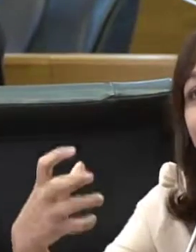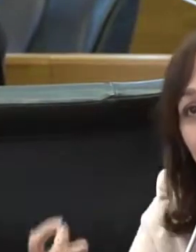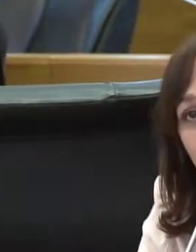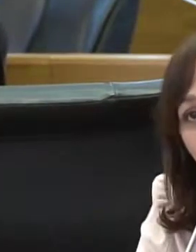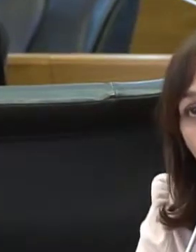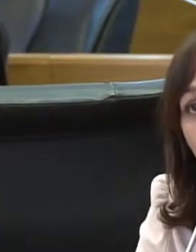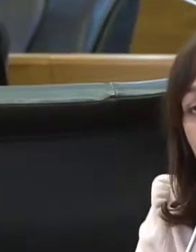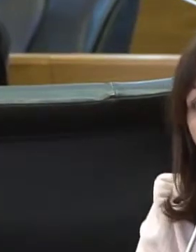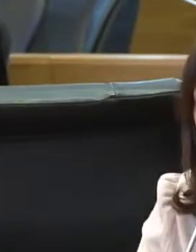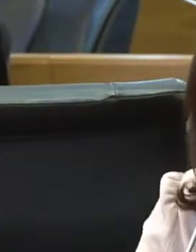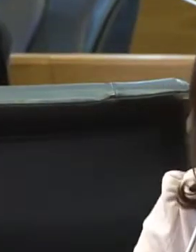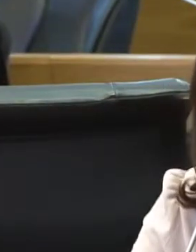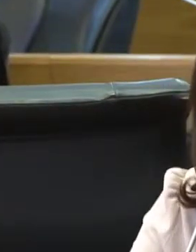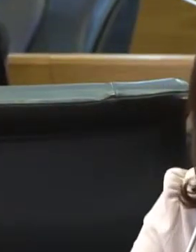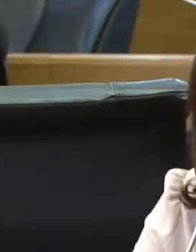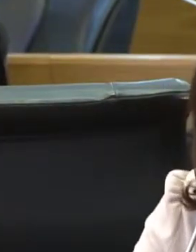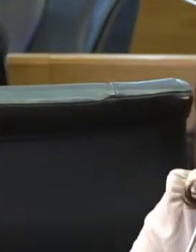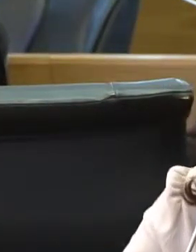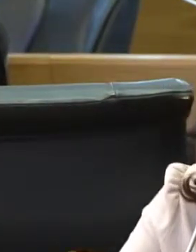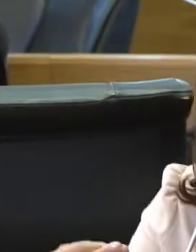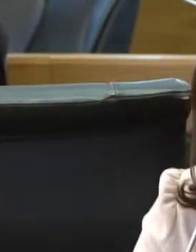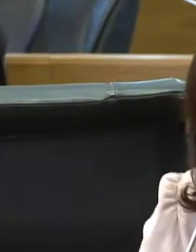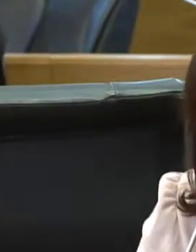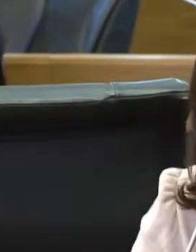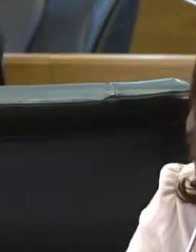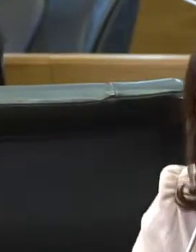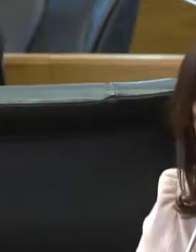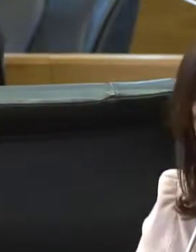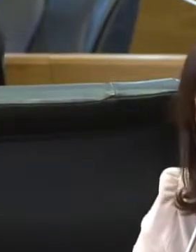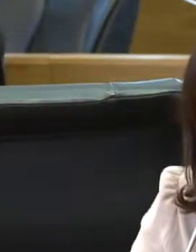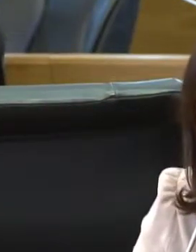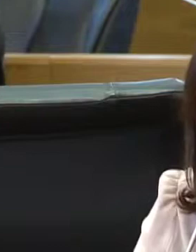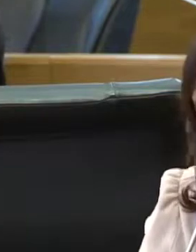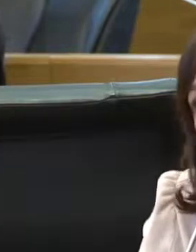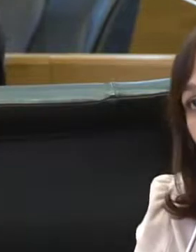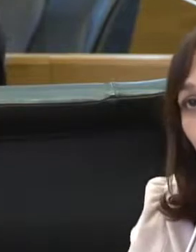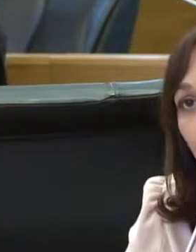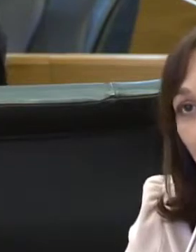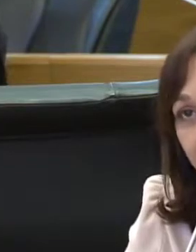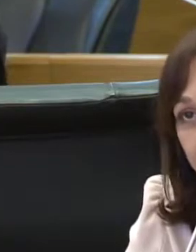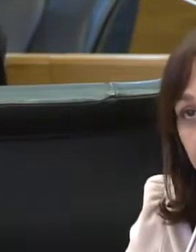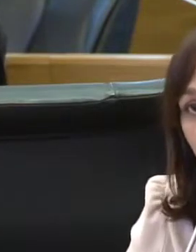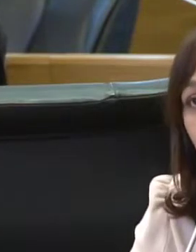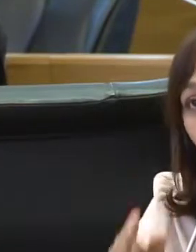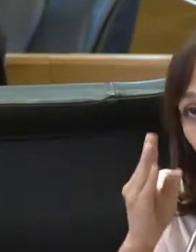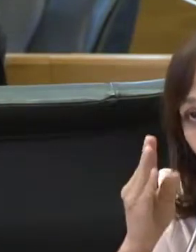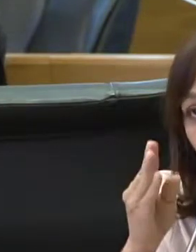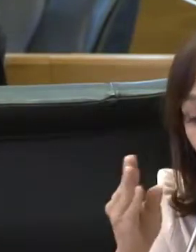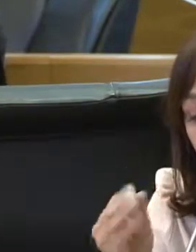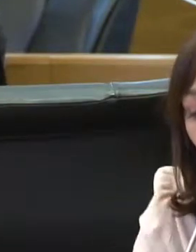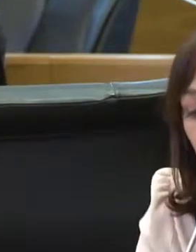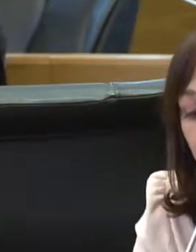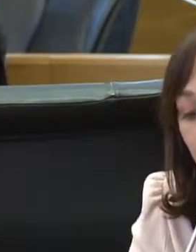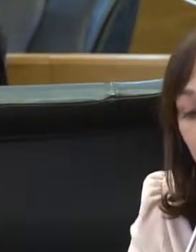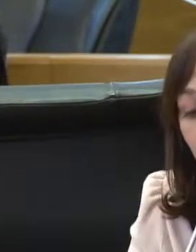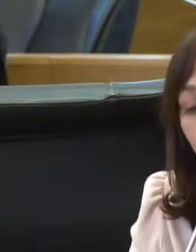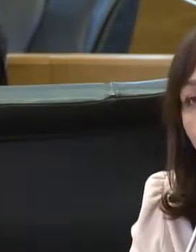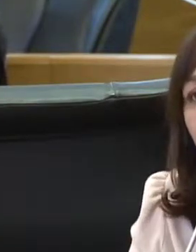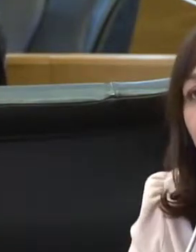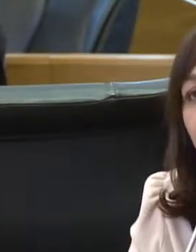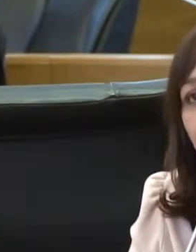está gritando e a gente não pode simplesmente ficar apático, omissos, sem efetivamente tomar uma decisão, tomar uma medida. Então, eu